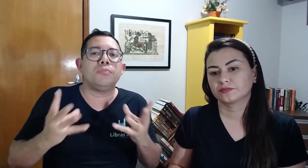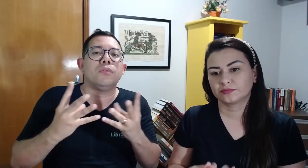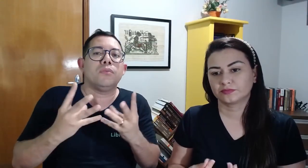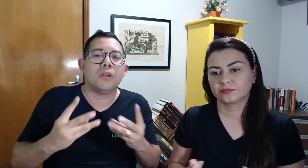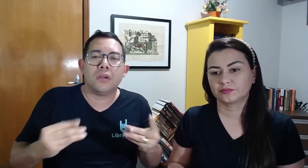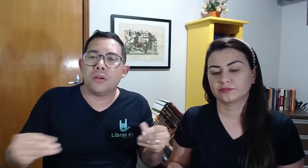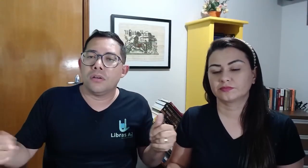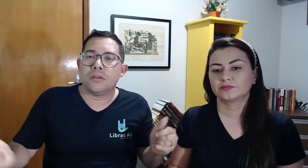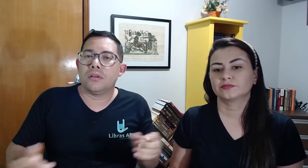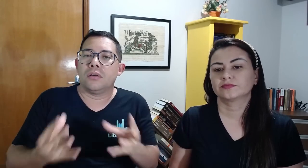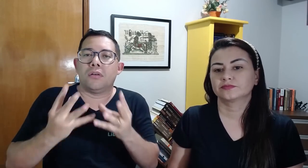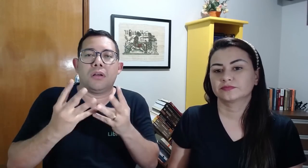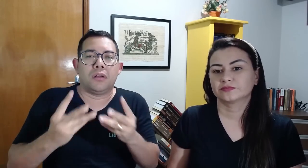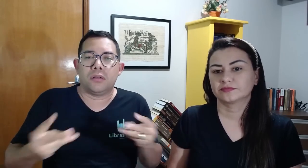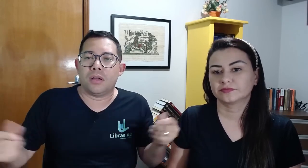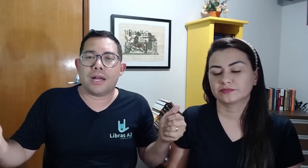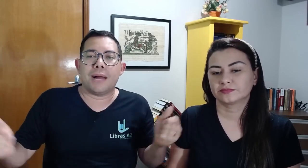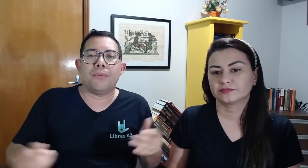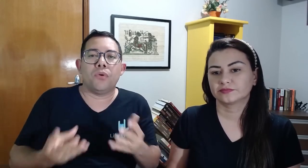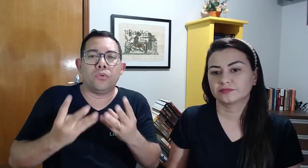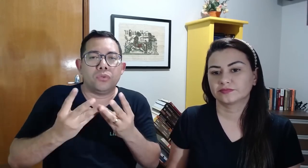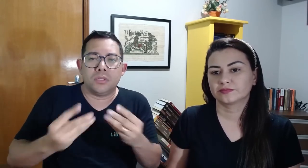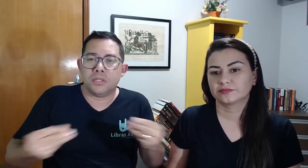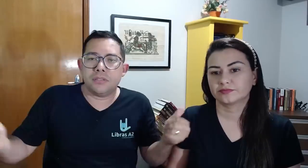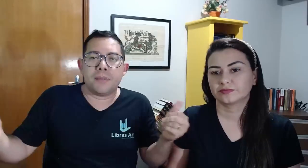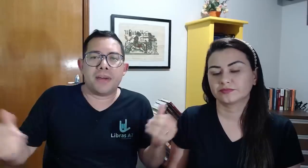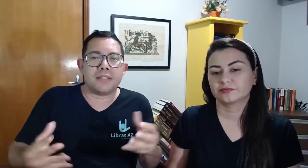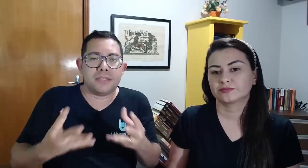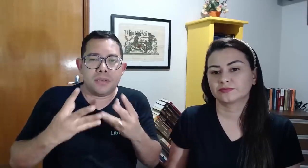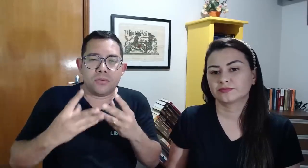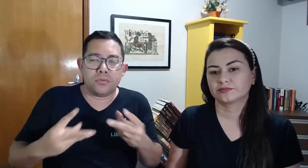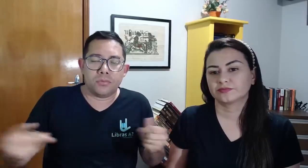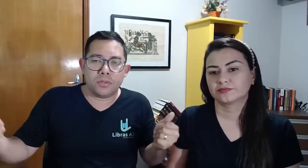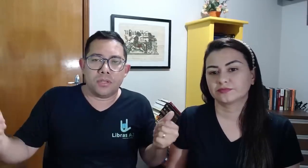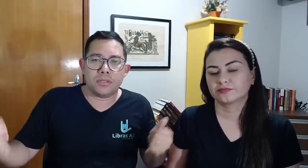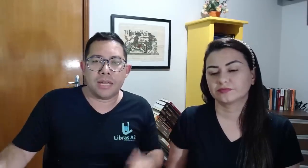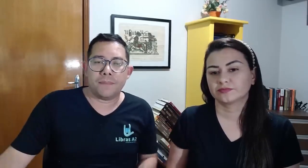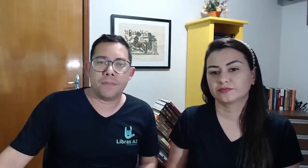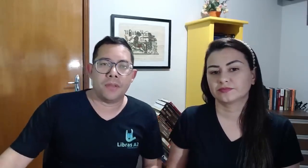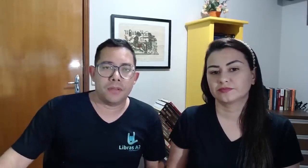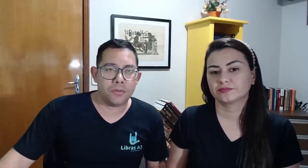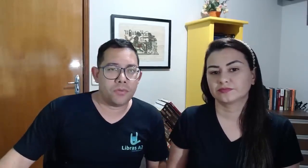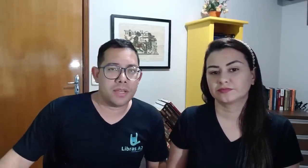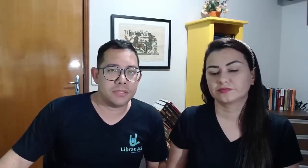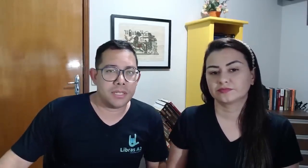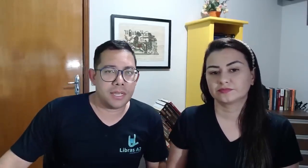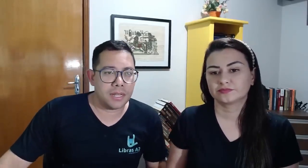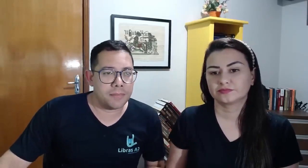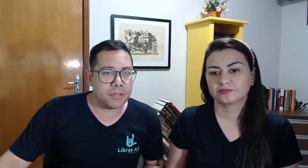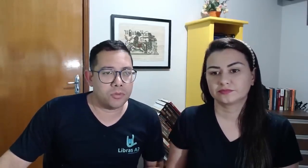sumiu. Ó, acabou, desapareceu, tá? Então foi essa a ideia que ela passou